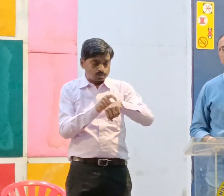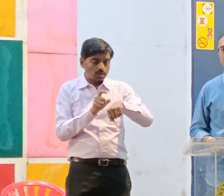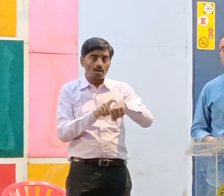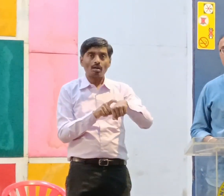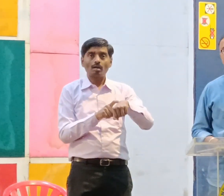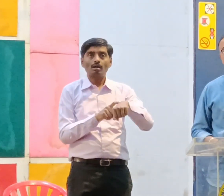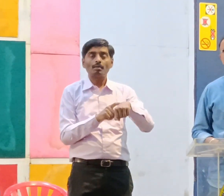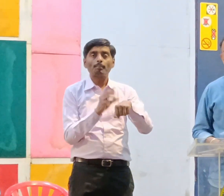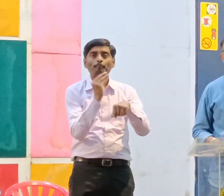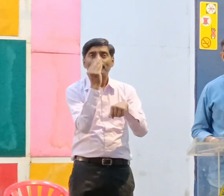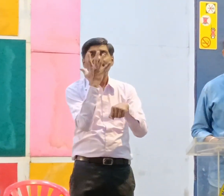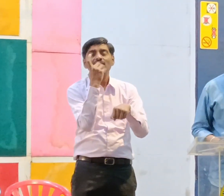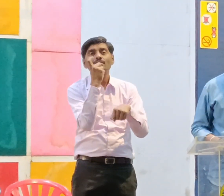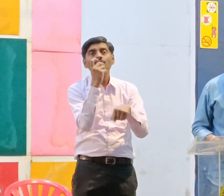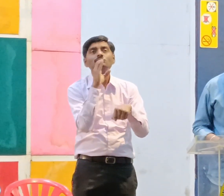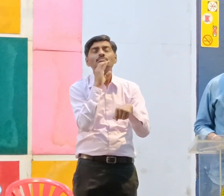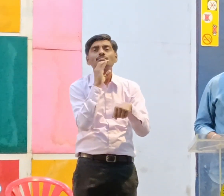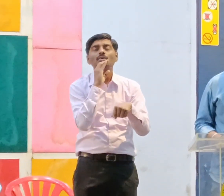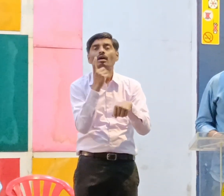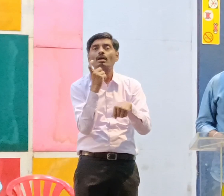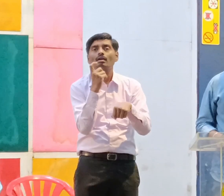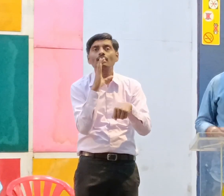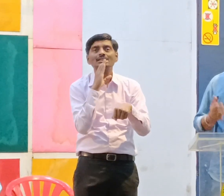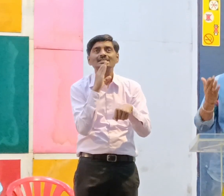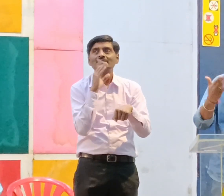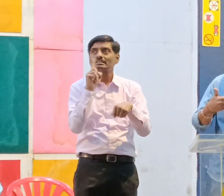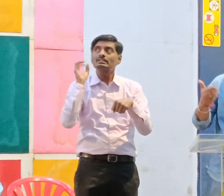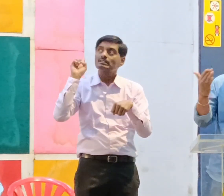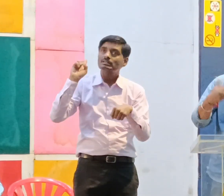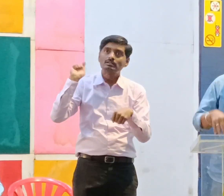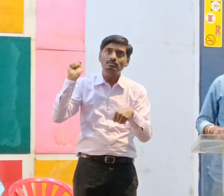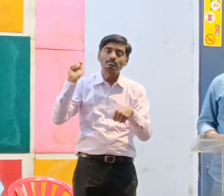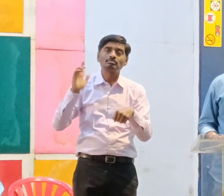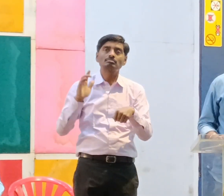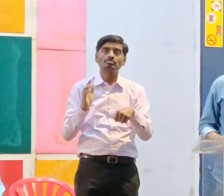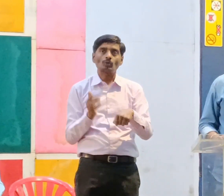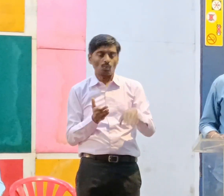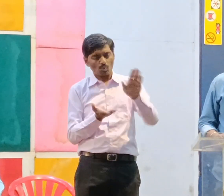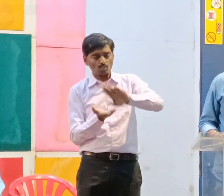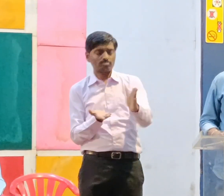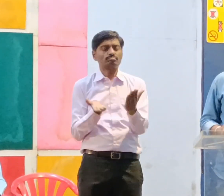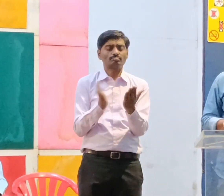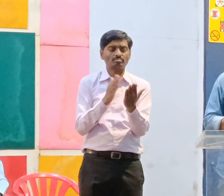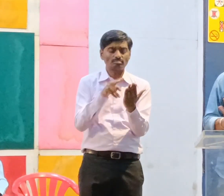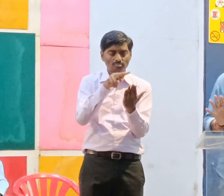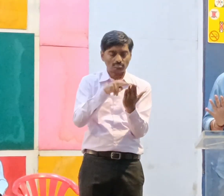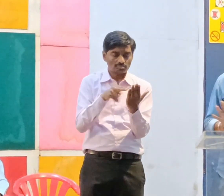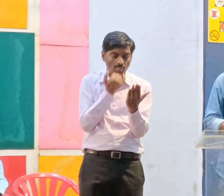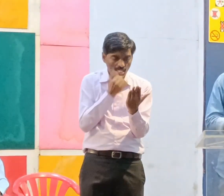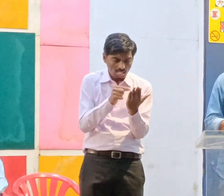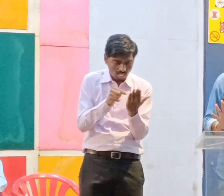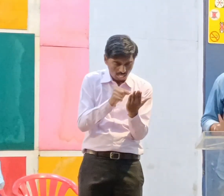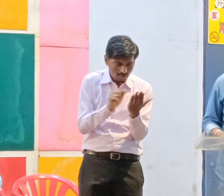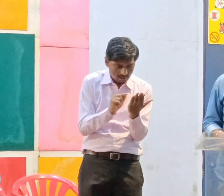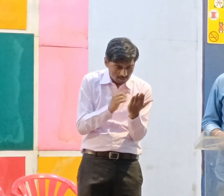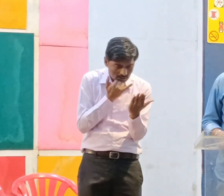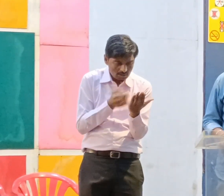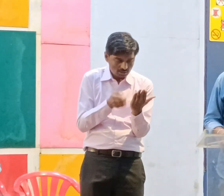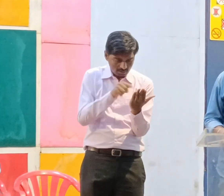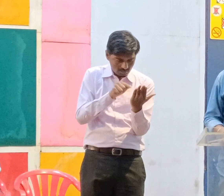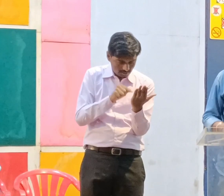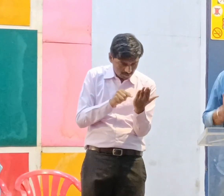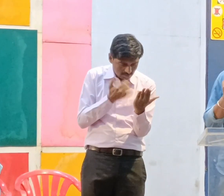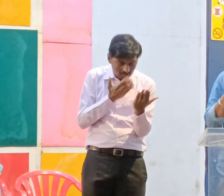જોયું 5-7 મિનિટની હજી વાર હતી આખું પેપર ફરીથી વાંચી લીધું બધું સરસ છે ક્યાંય સુધારો વધારો